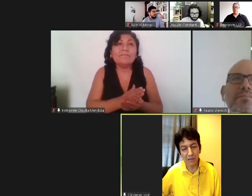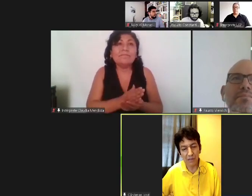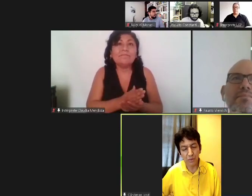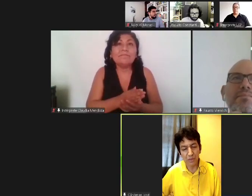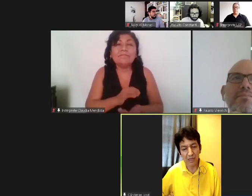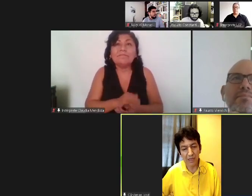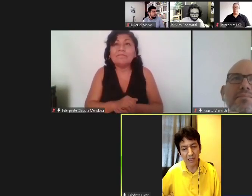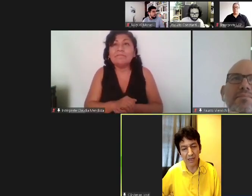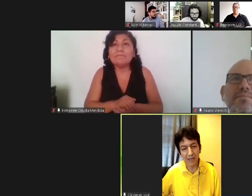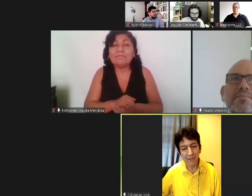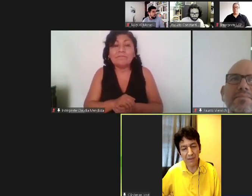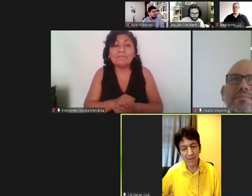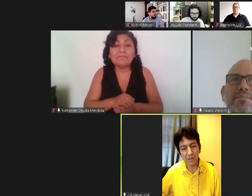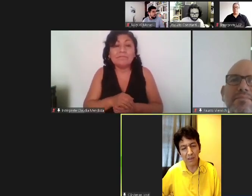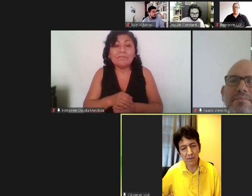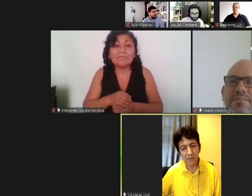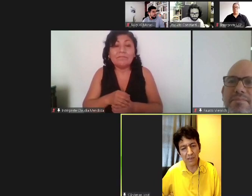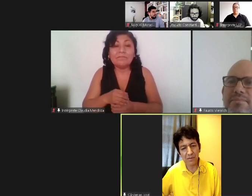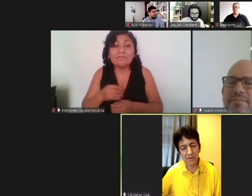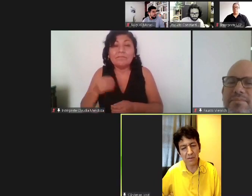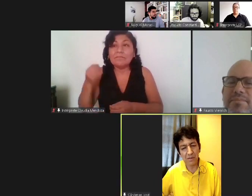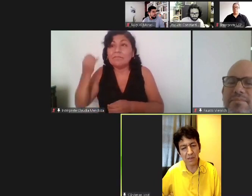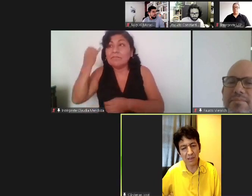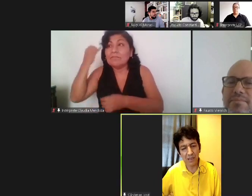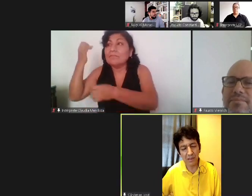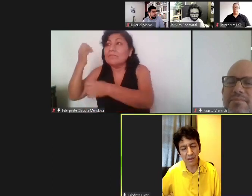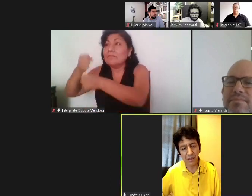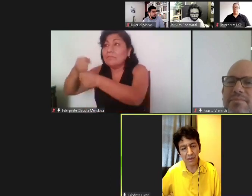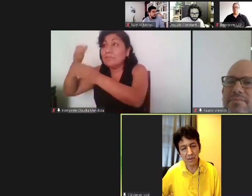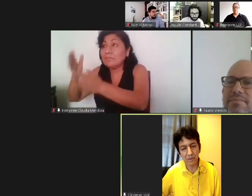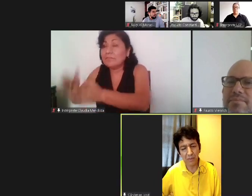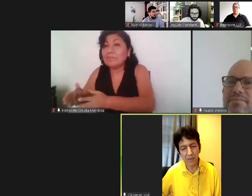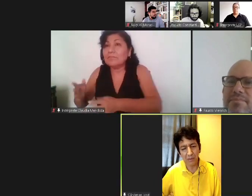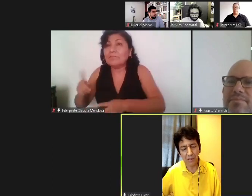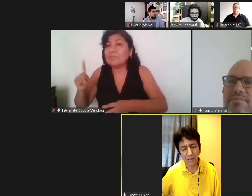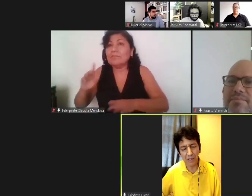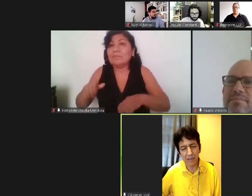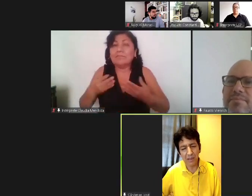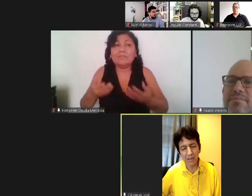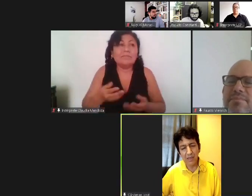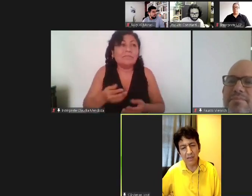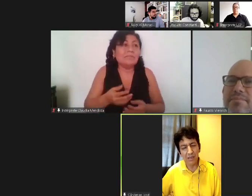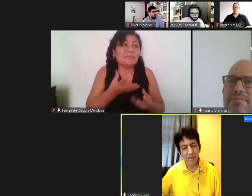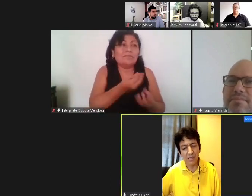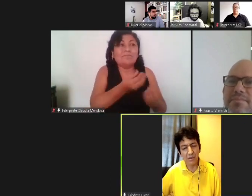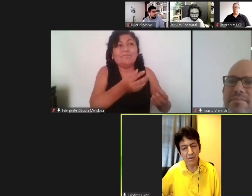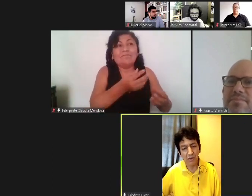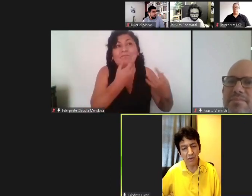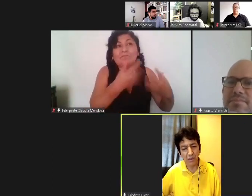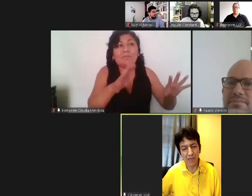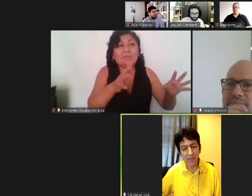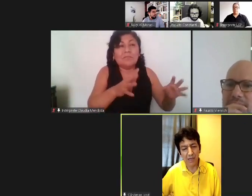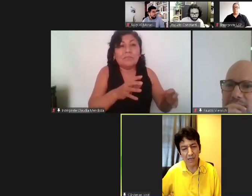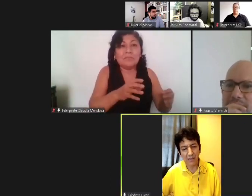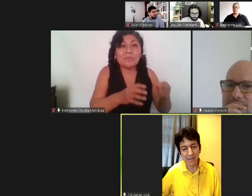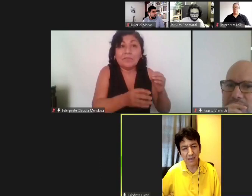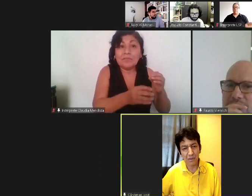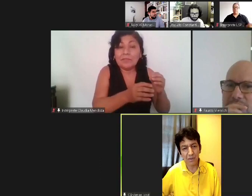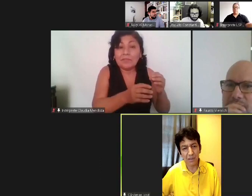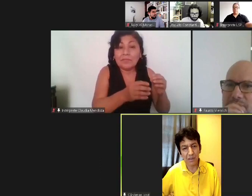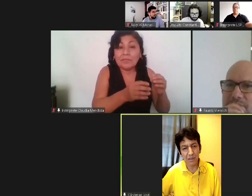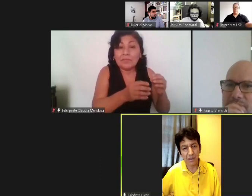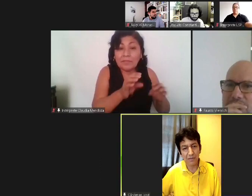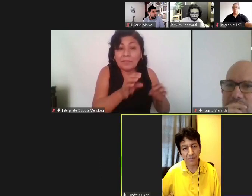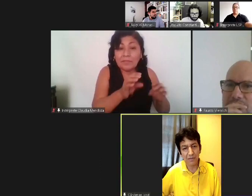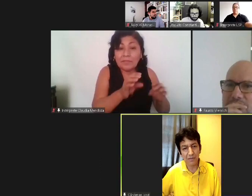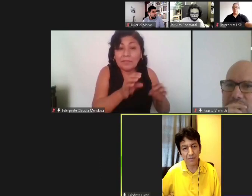se puede producir a gran escala. ¿Cuáles son las excepciones que tienen los derechos de autor para que cualquier ciudadano pueda acceder a estos